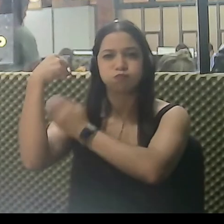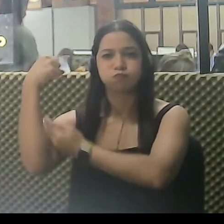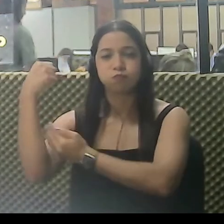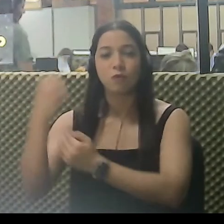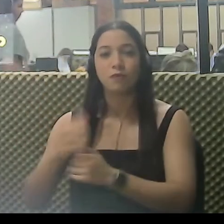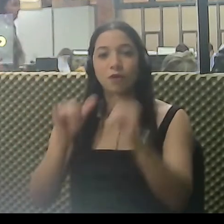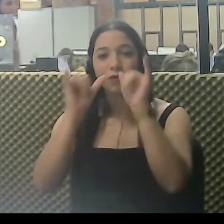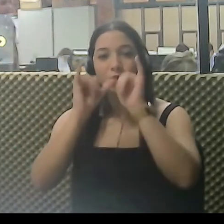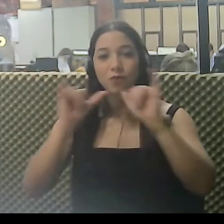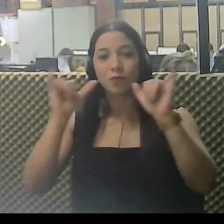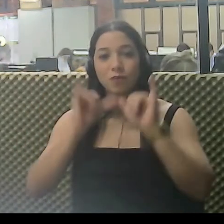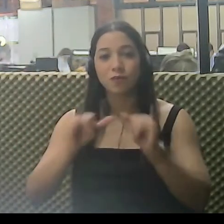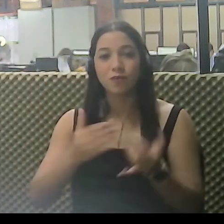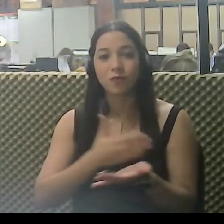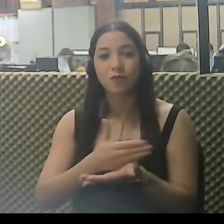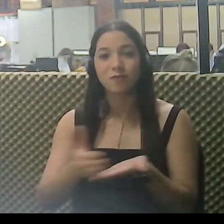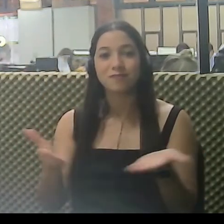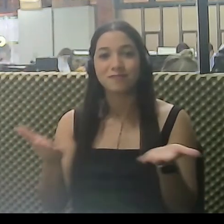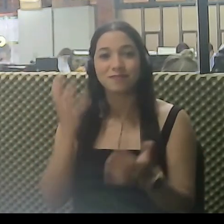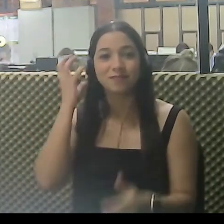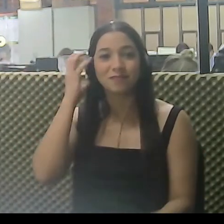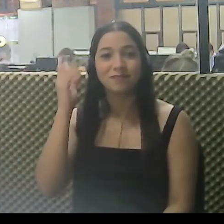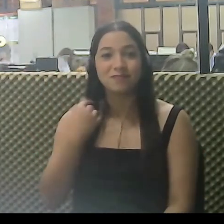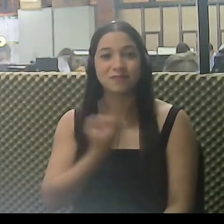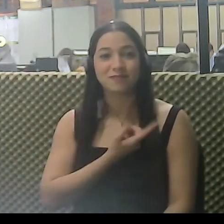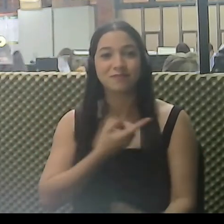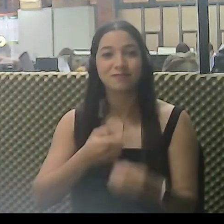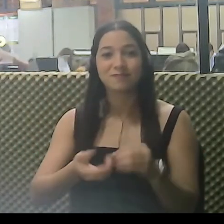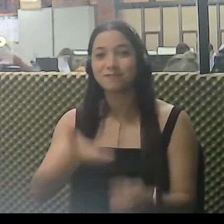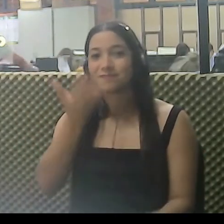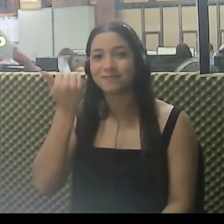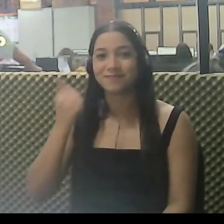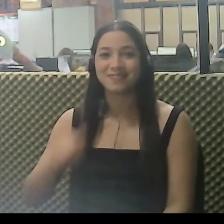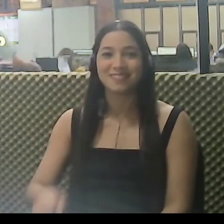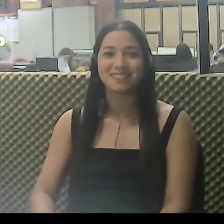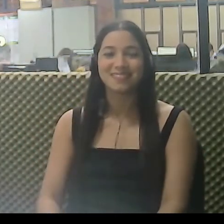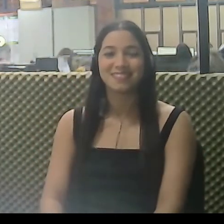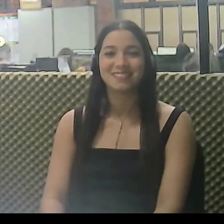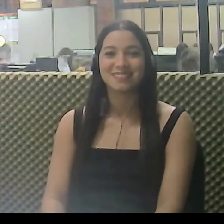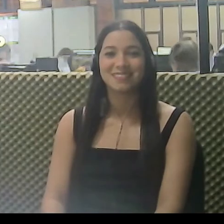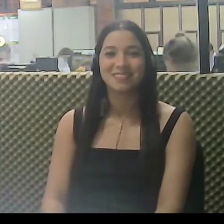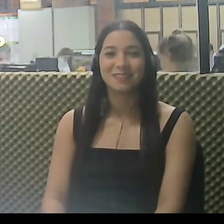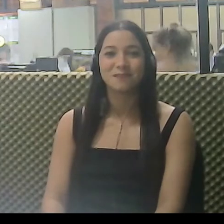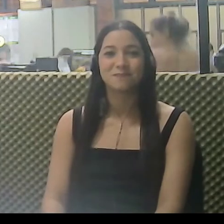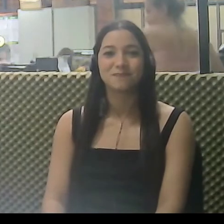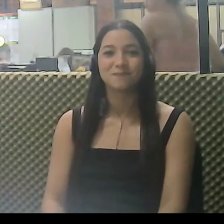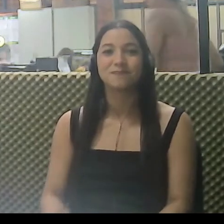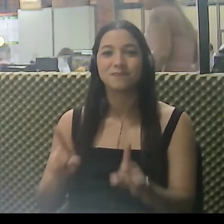Essas e outras notícias a partir de agora na Rádio Nossa Cidade. Vem com a gente!